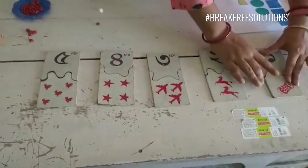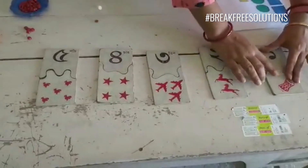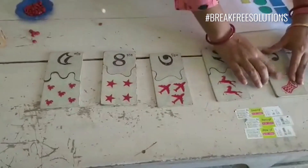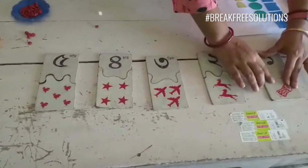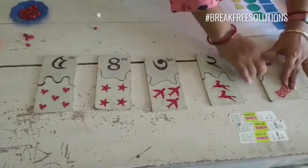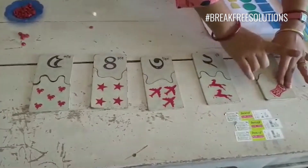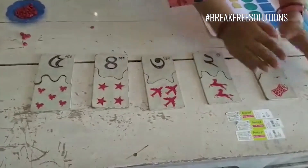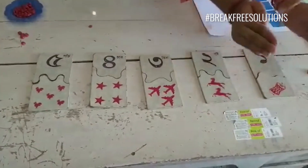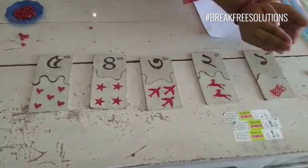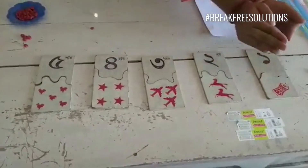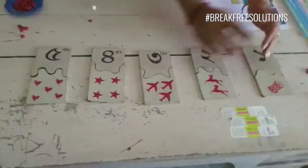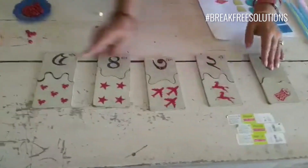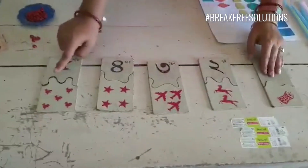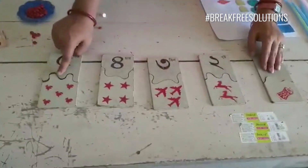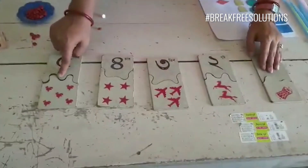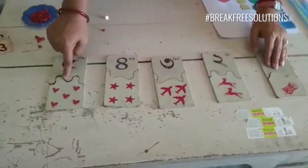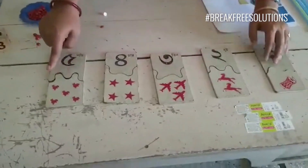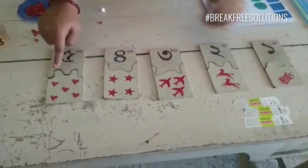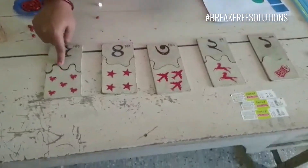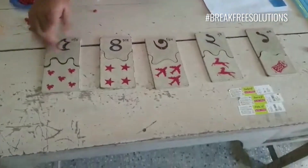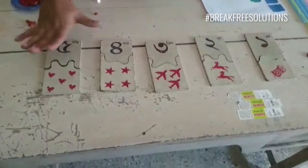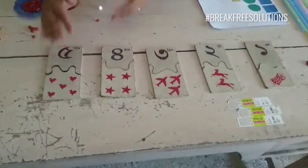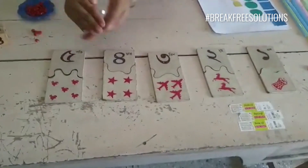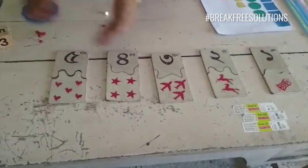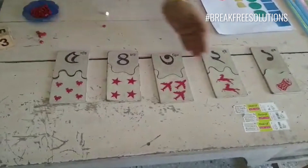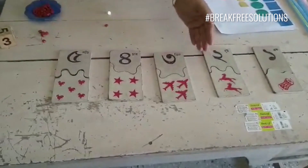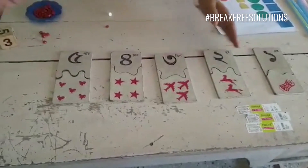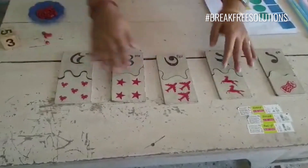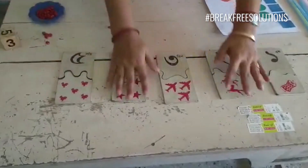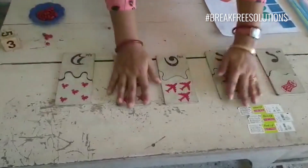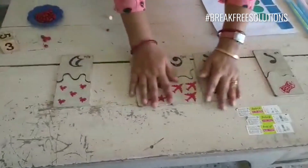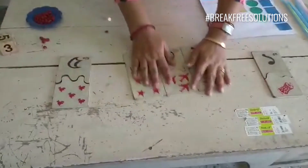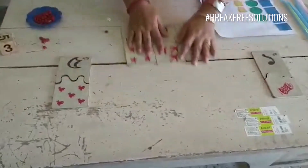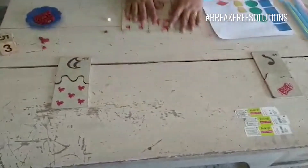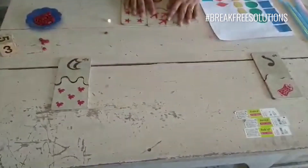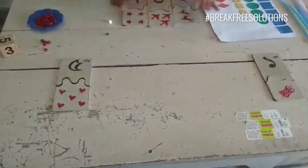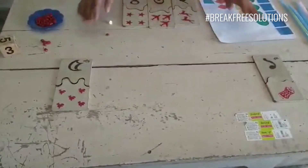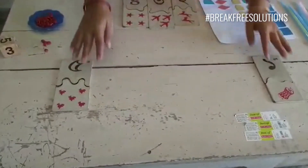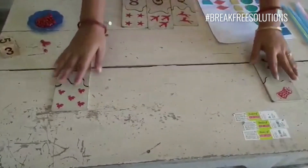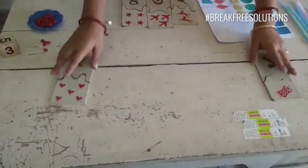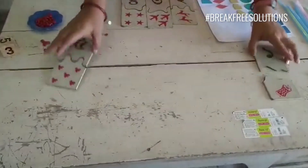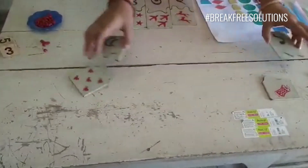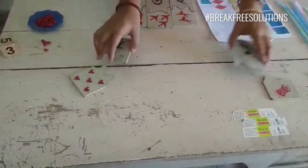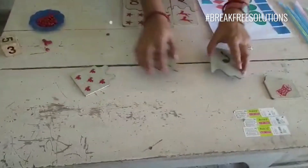এটা 1 ছোট আর 5 বড়। এবার আমি হয়তো বললাম যে না, কোনটা